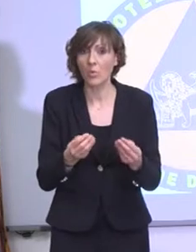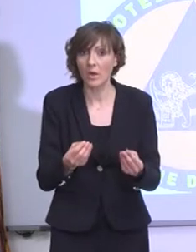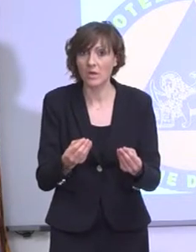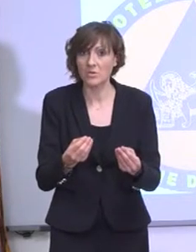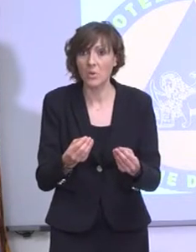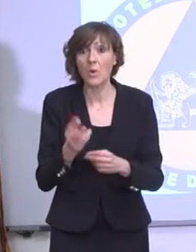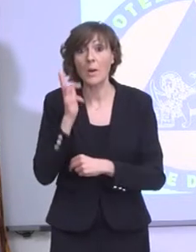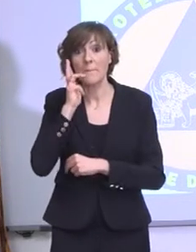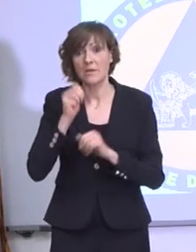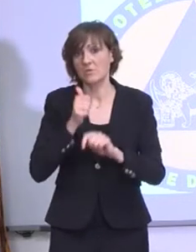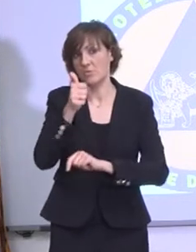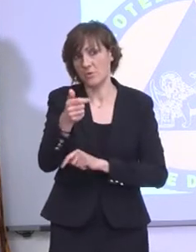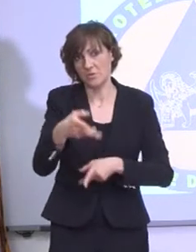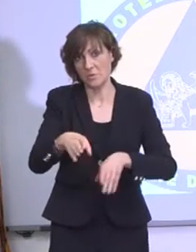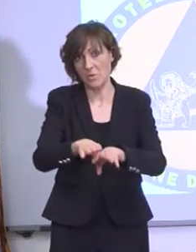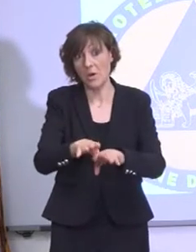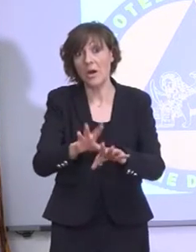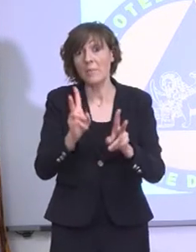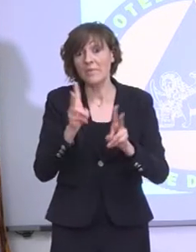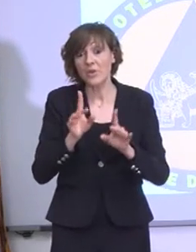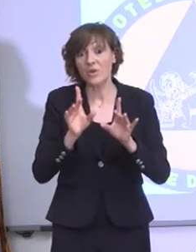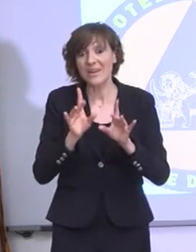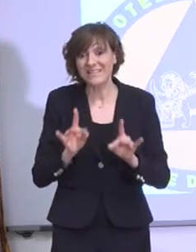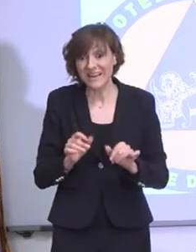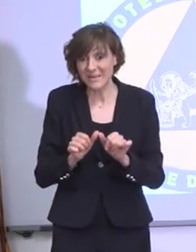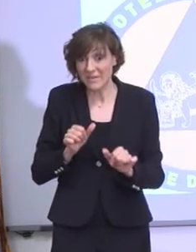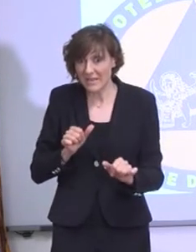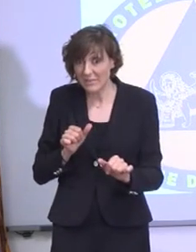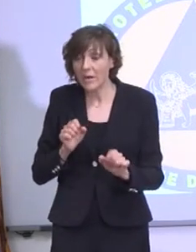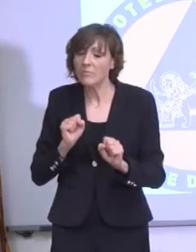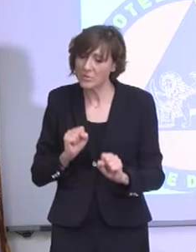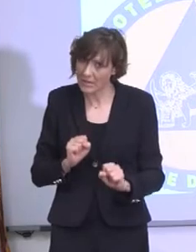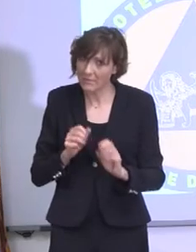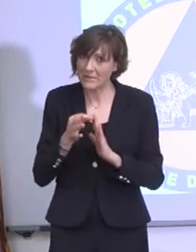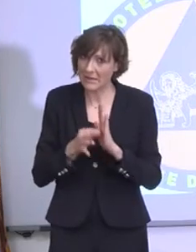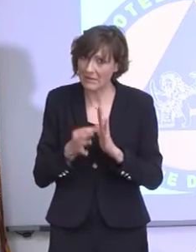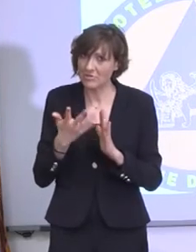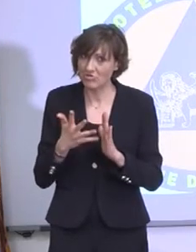entro marzo dell'anno prossimo, ma già prima di Natale potrebbero essere disponibili dei dati importanti.